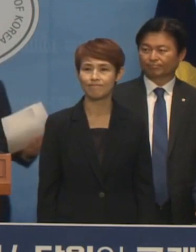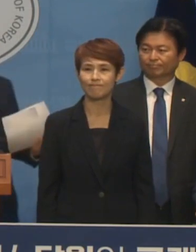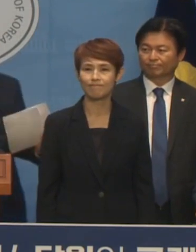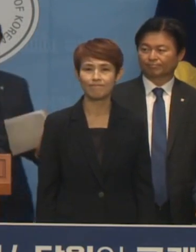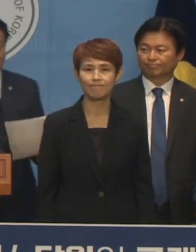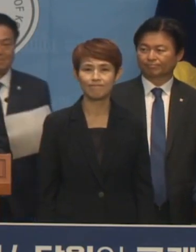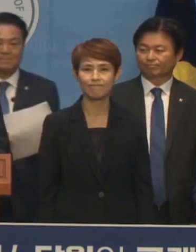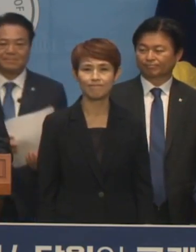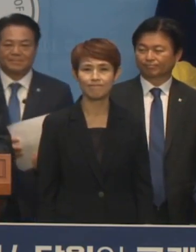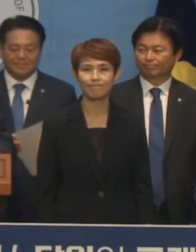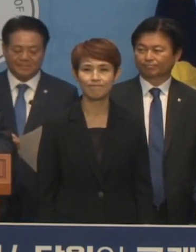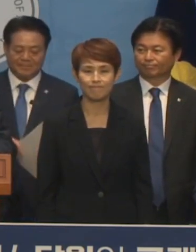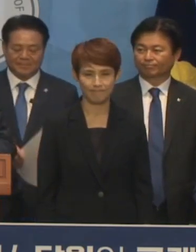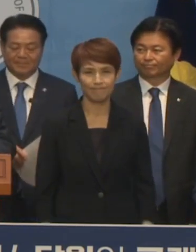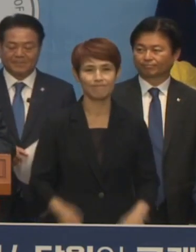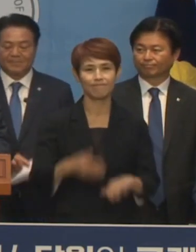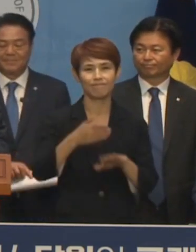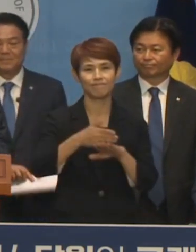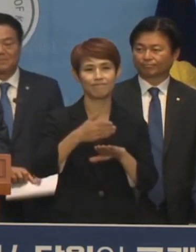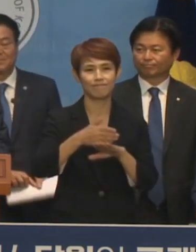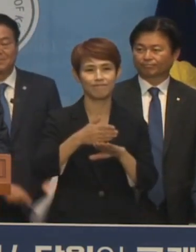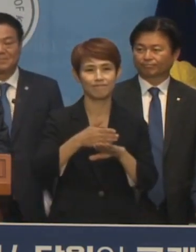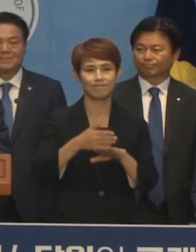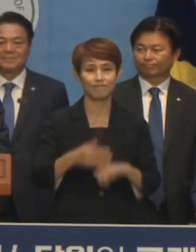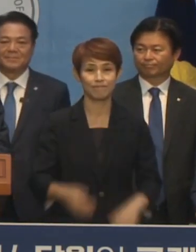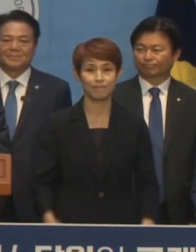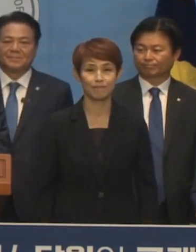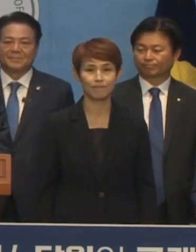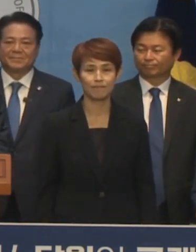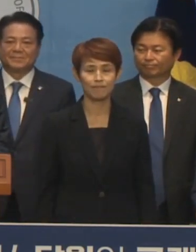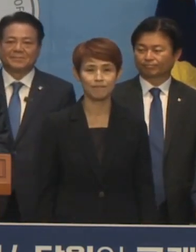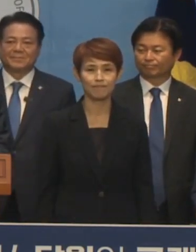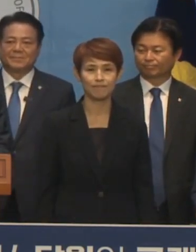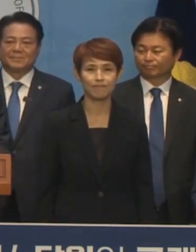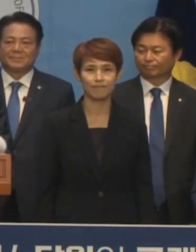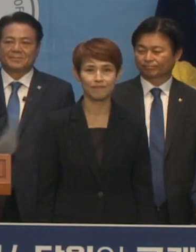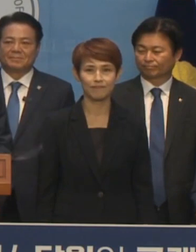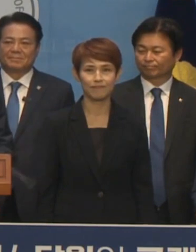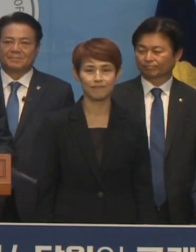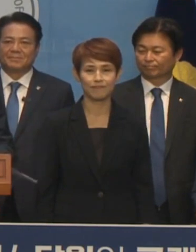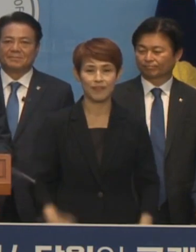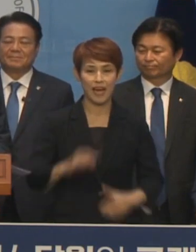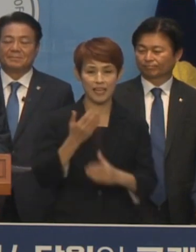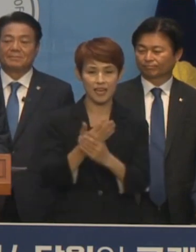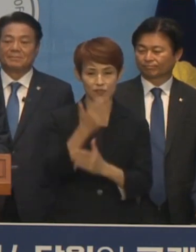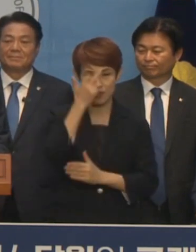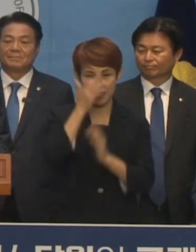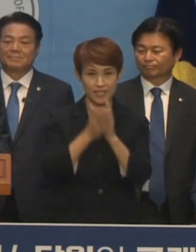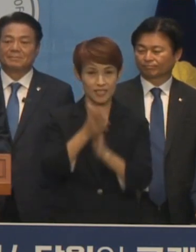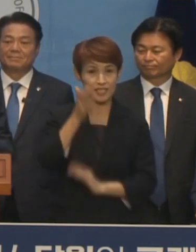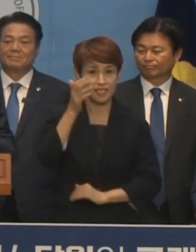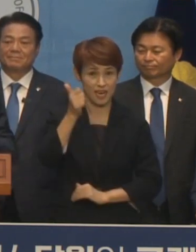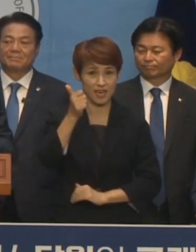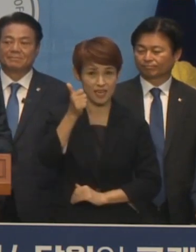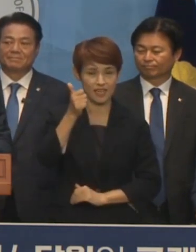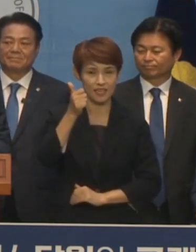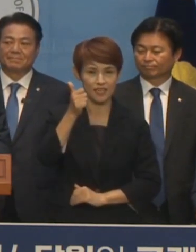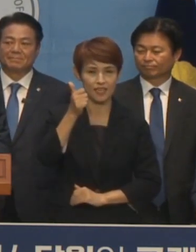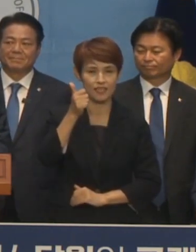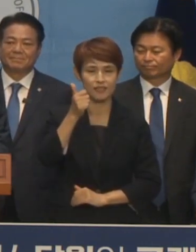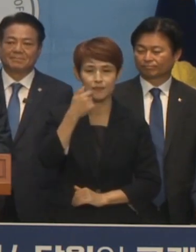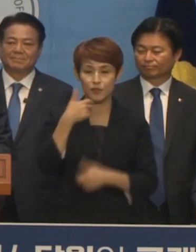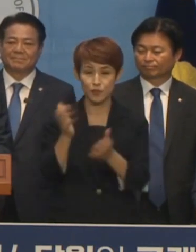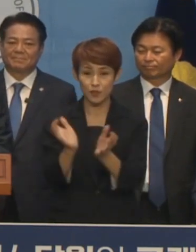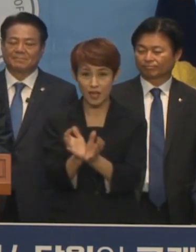예, 언론인 여러분 고맙습니다. 이상 안양 최대호 시장님의